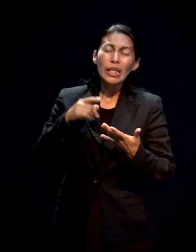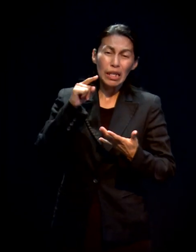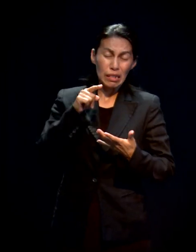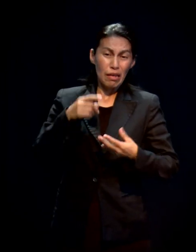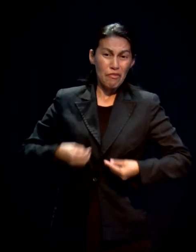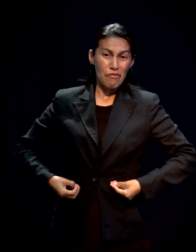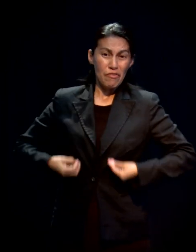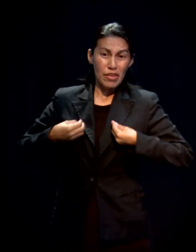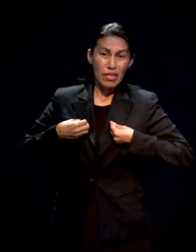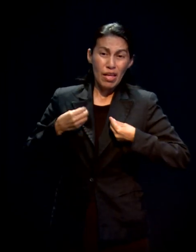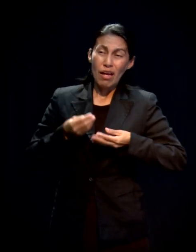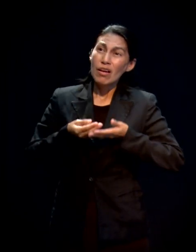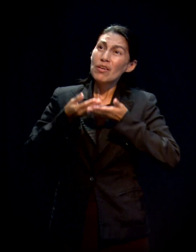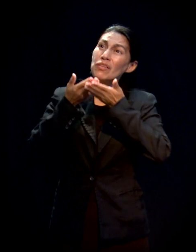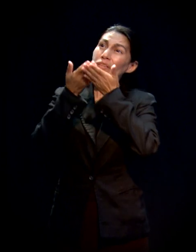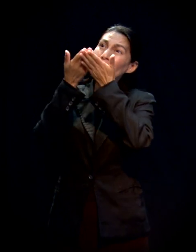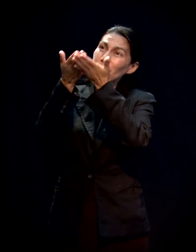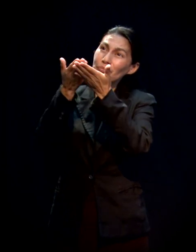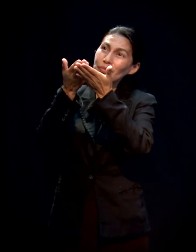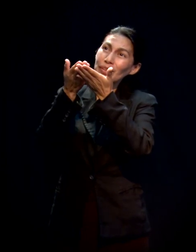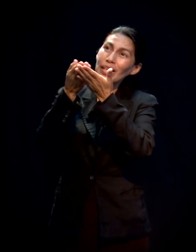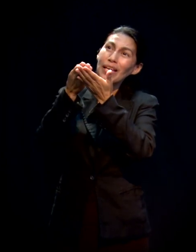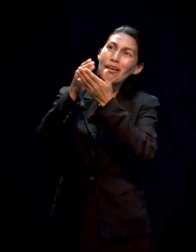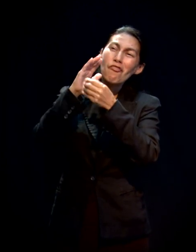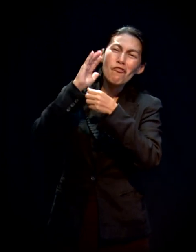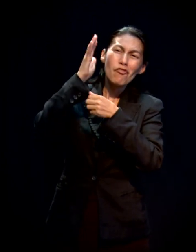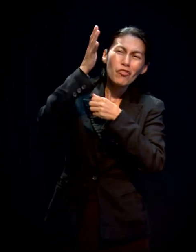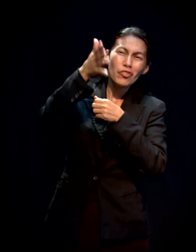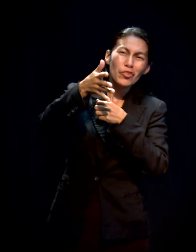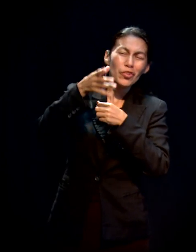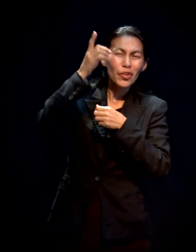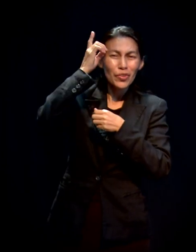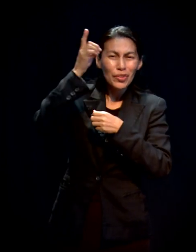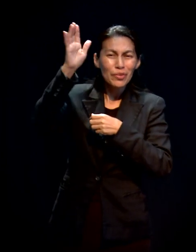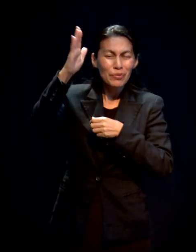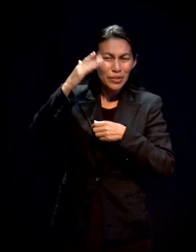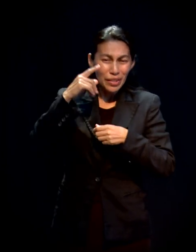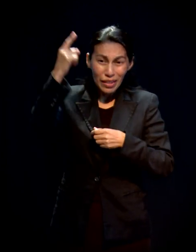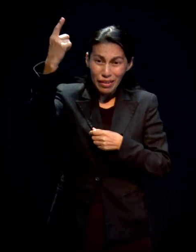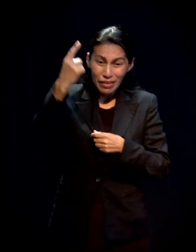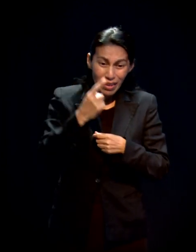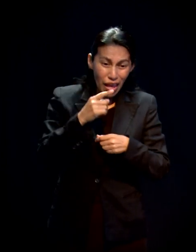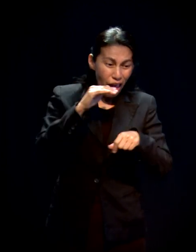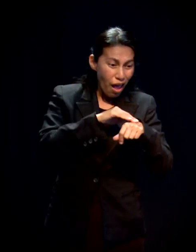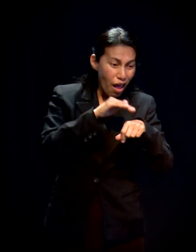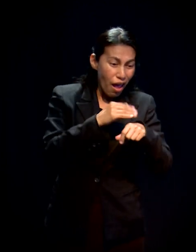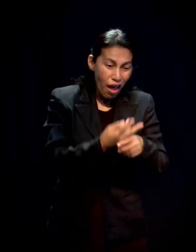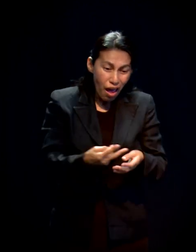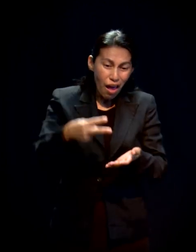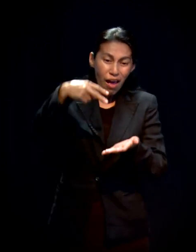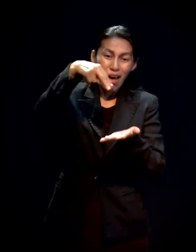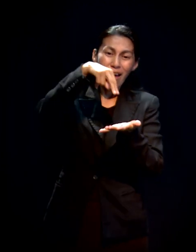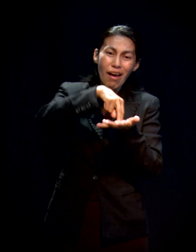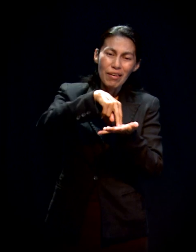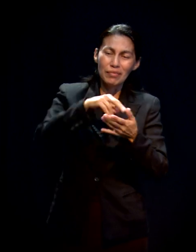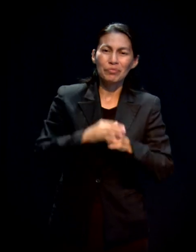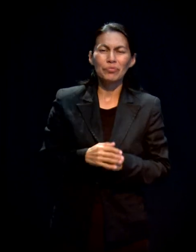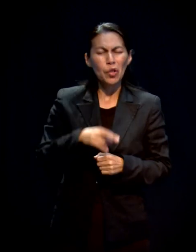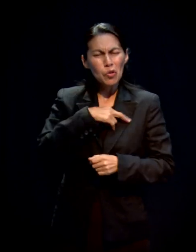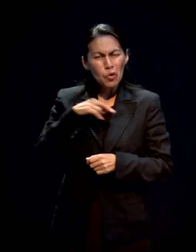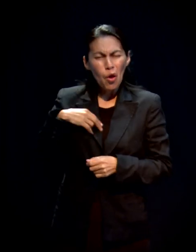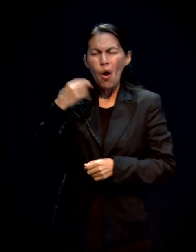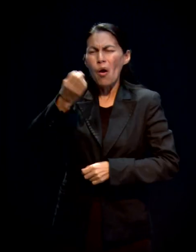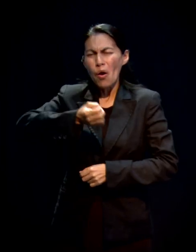tía va a ser esté restaurada no entonces continuamos orando no nos dejan nos